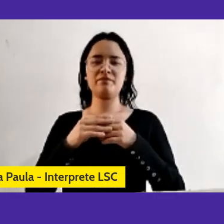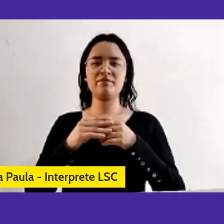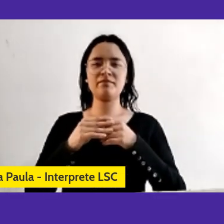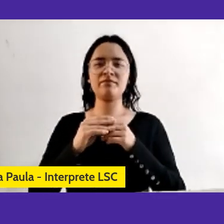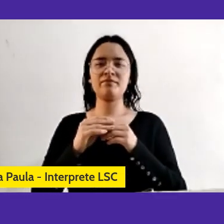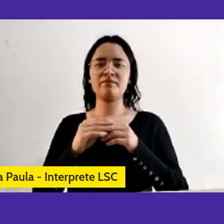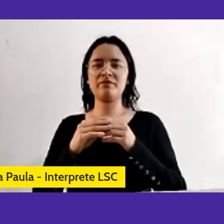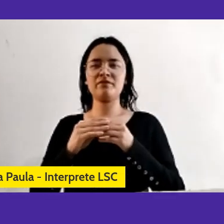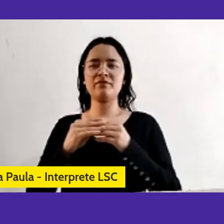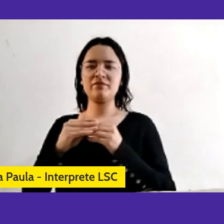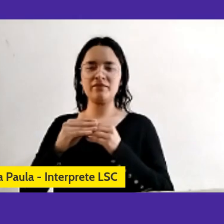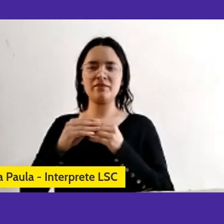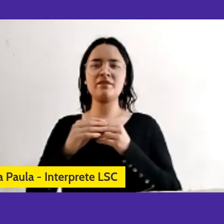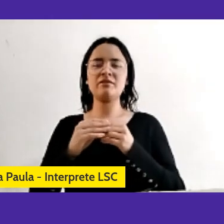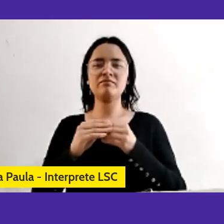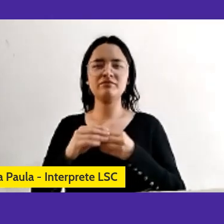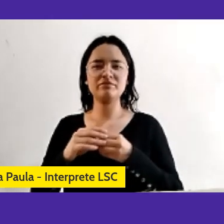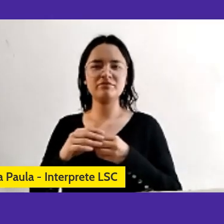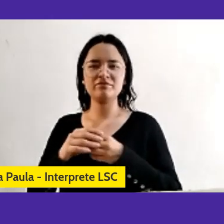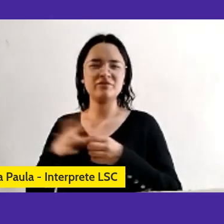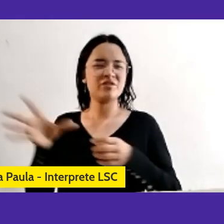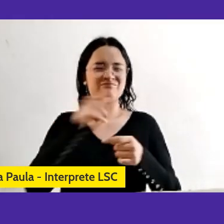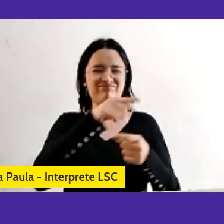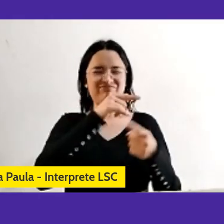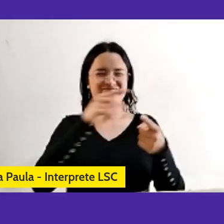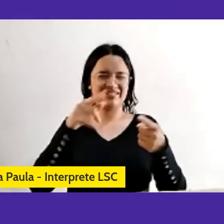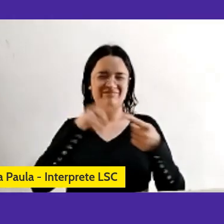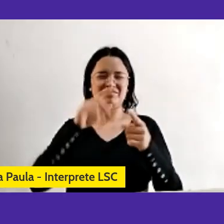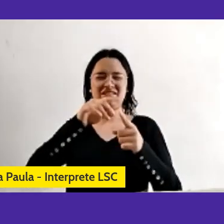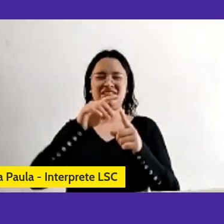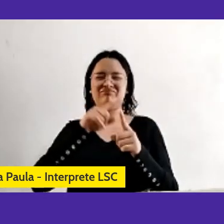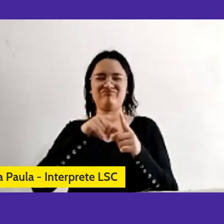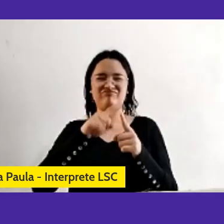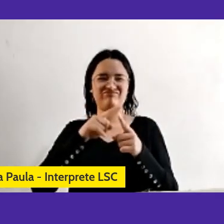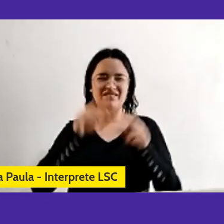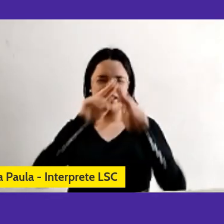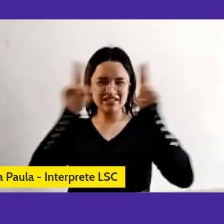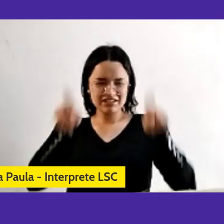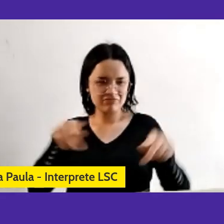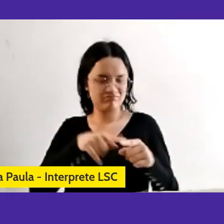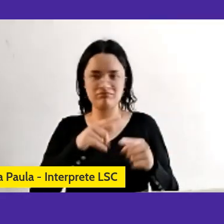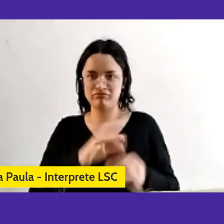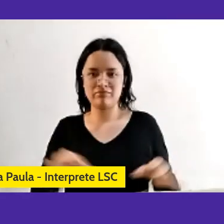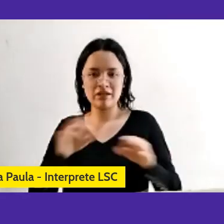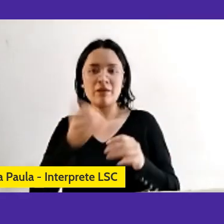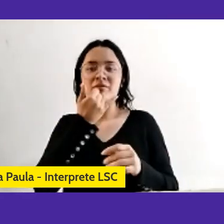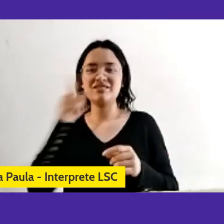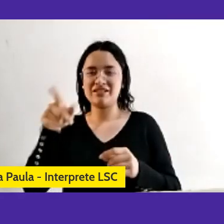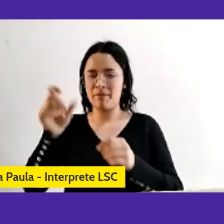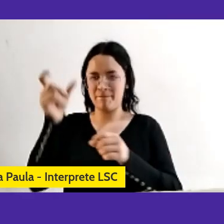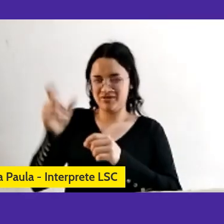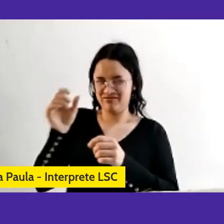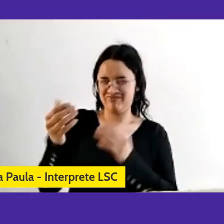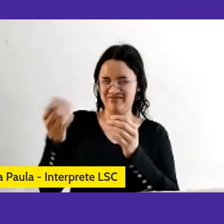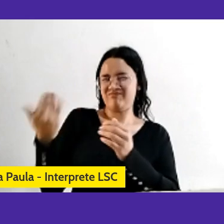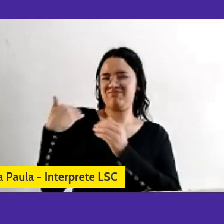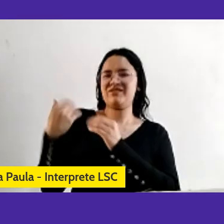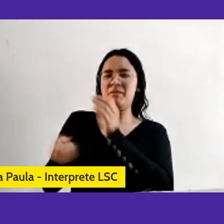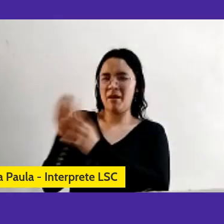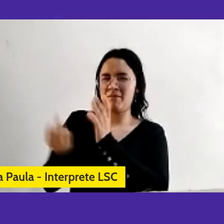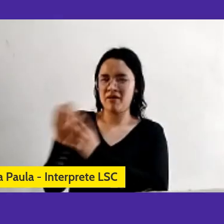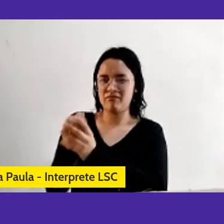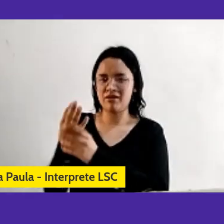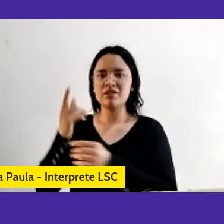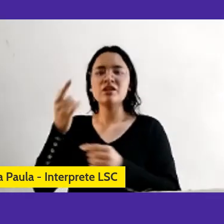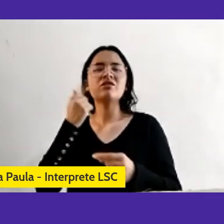las plataformas. Creo que todo ese estudio lo tiene que hacer un productor a la hora de contar una historia para saber a